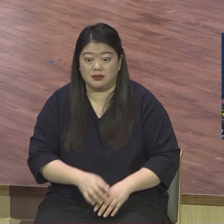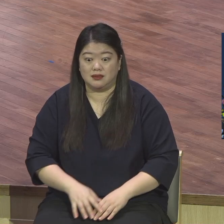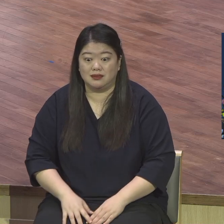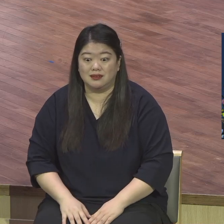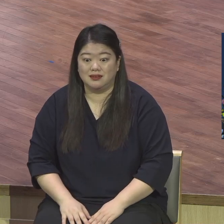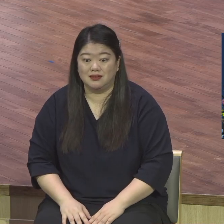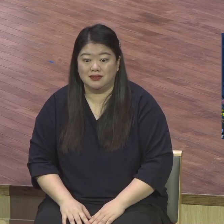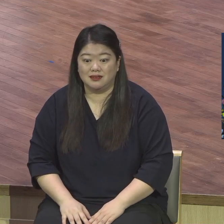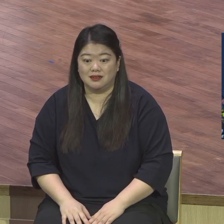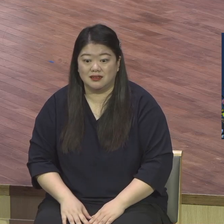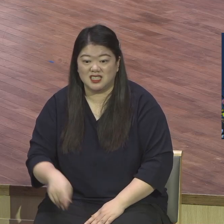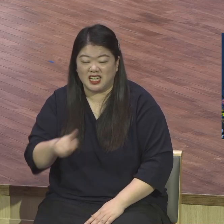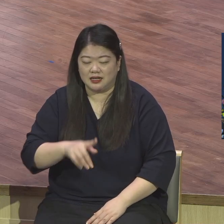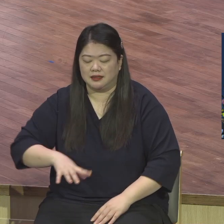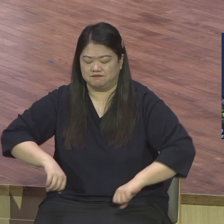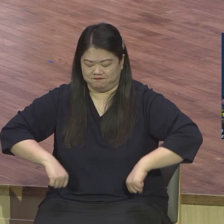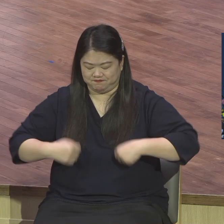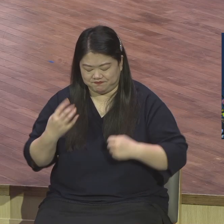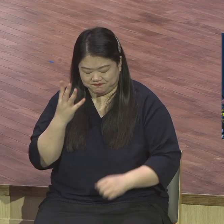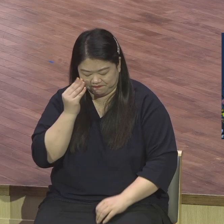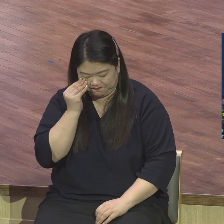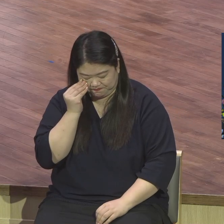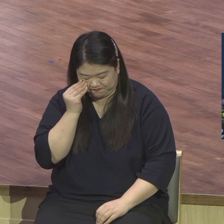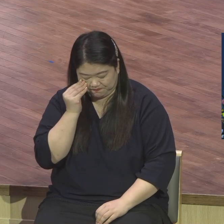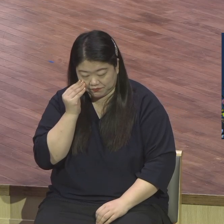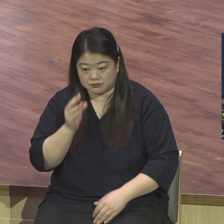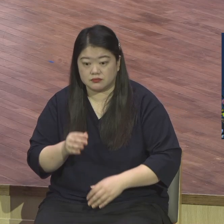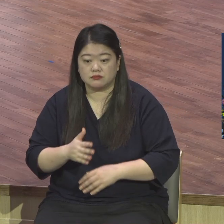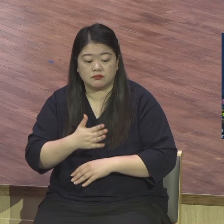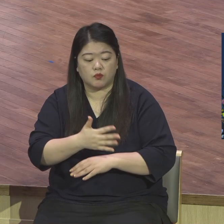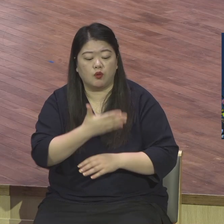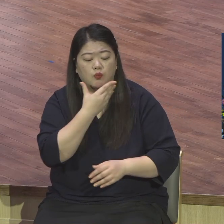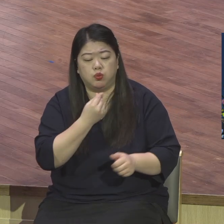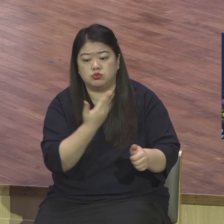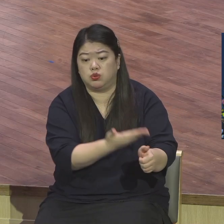불신앙적인 말 그대로 하나님 갚아줍니다.